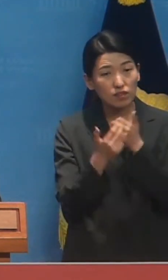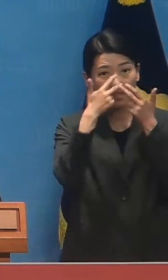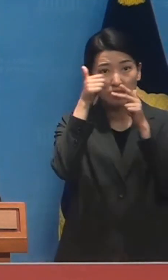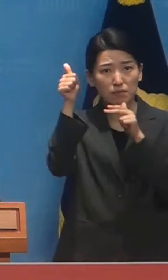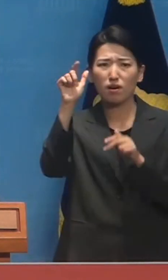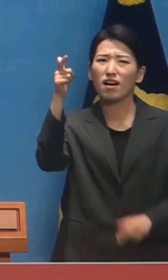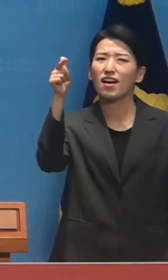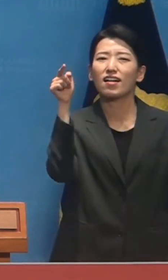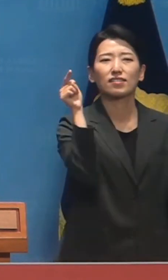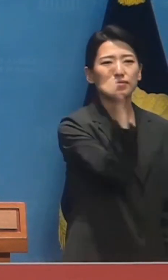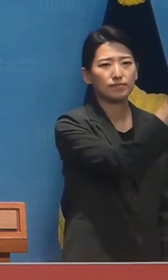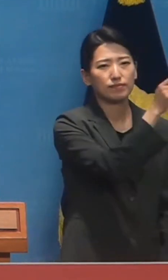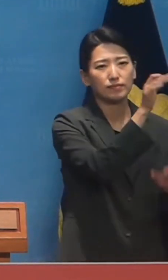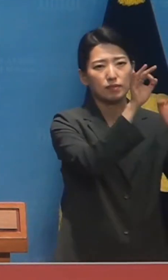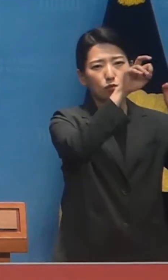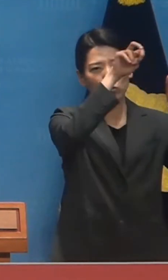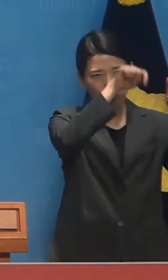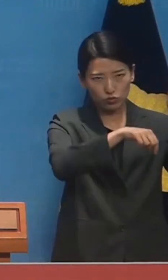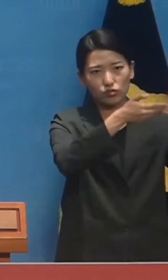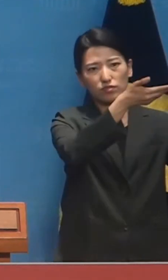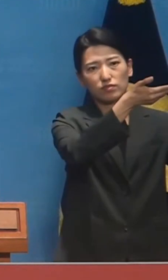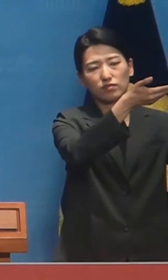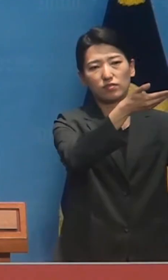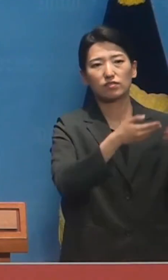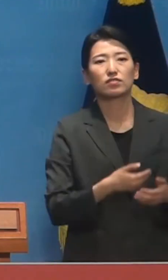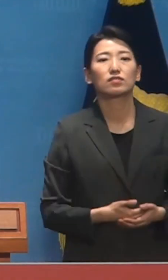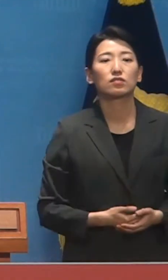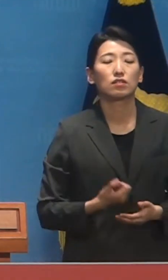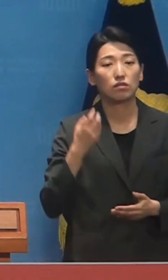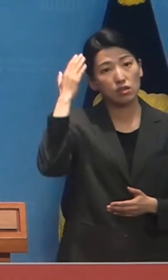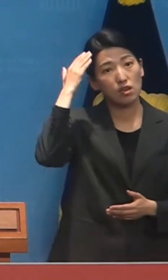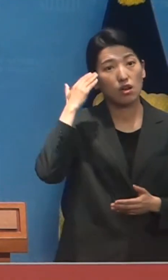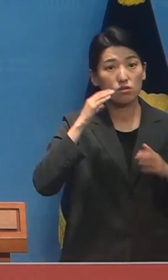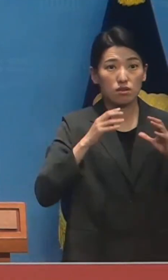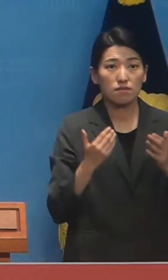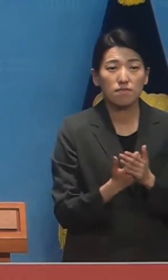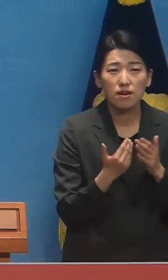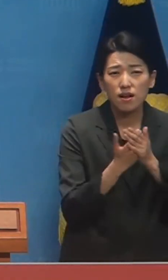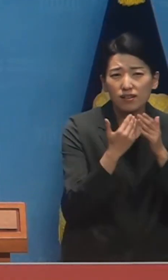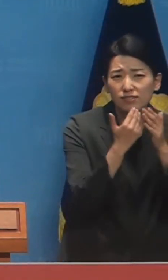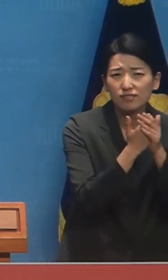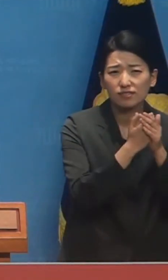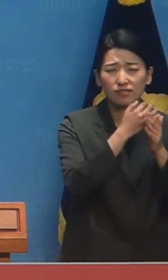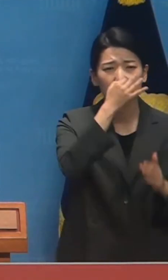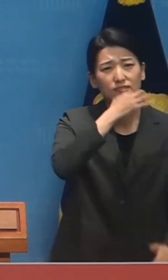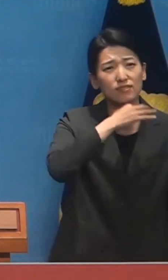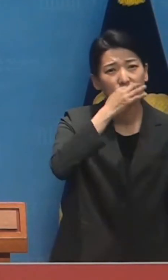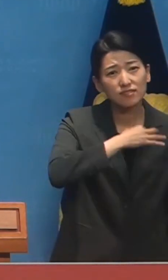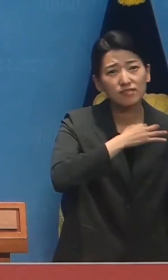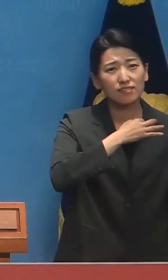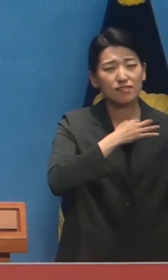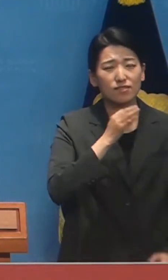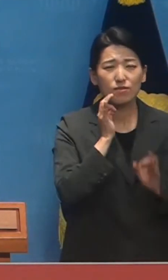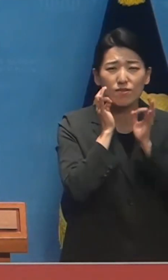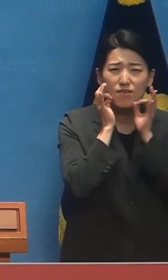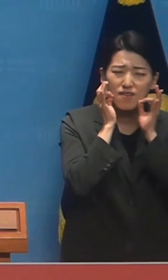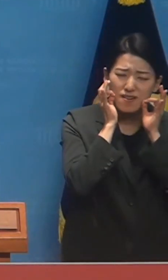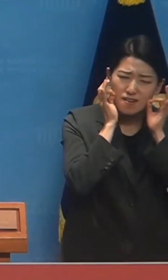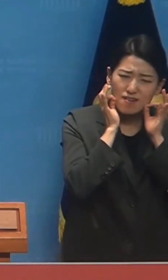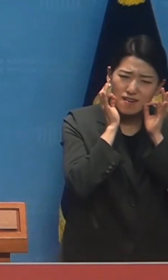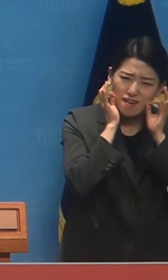아니죠. 김문수 후보죠. 그리고 대한민국이 이만큼 발전하고 성장하고 자리 잡는데 역할을 했던 이런